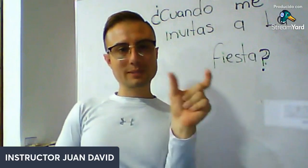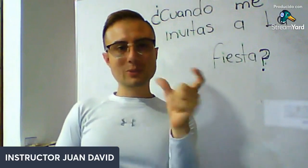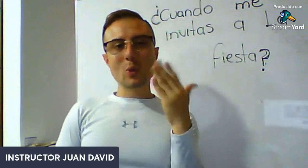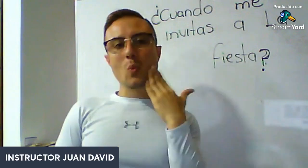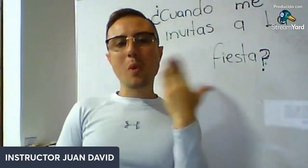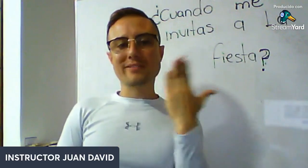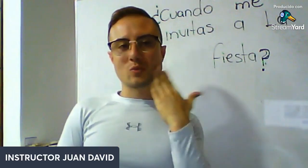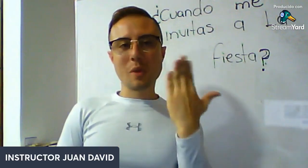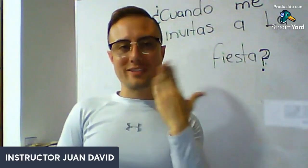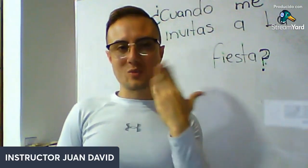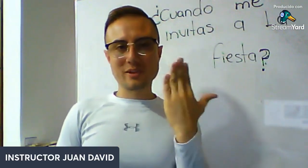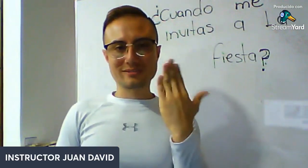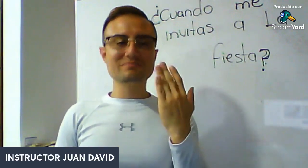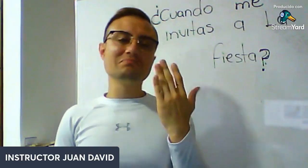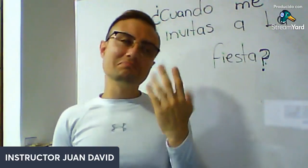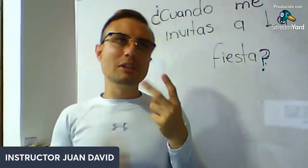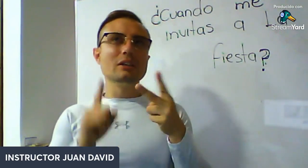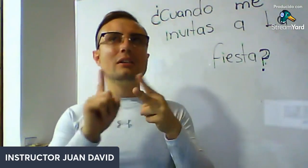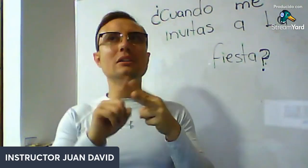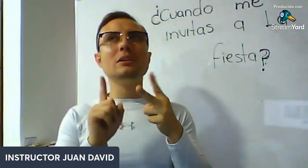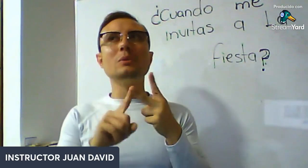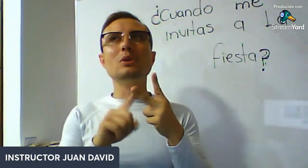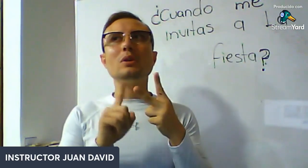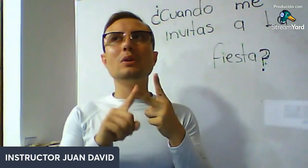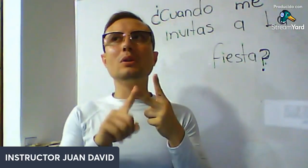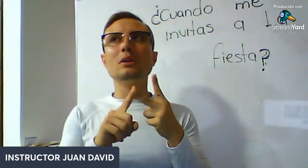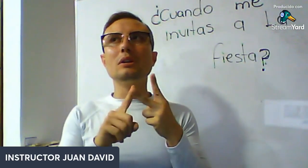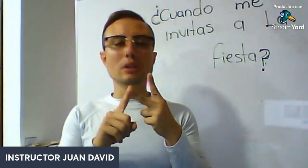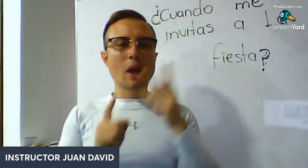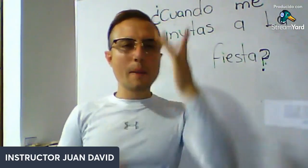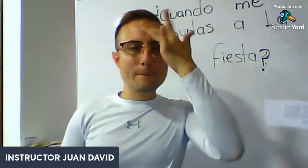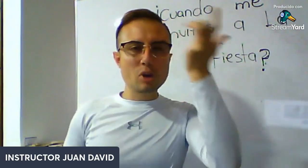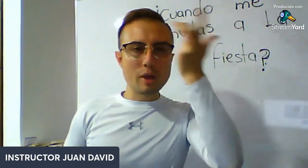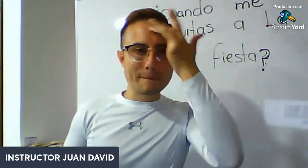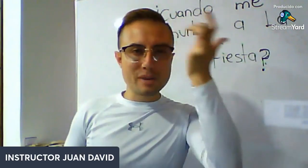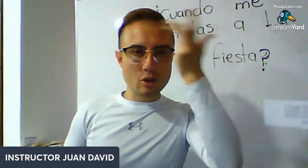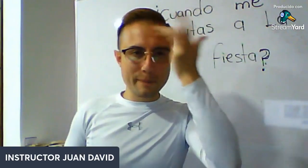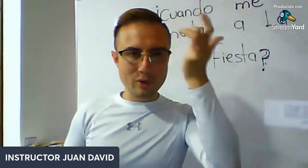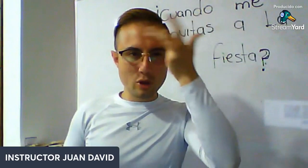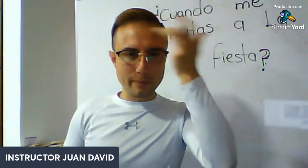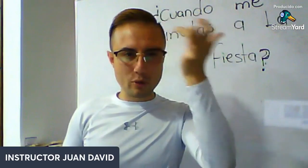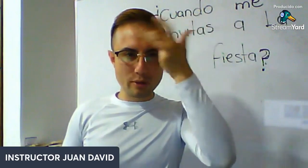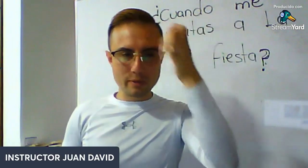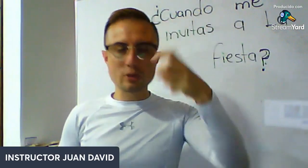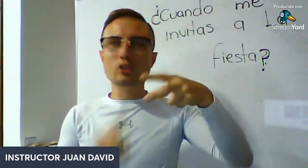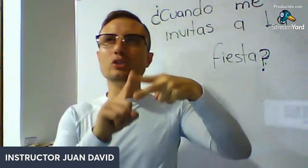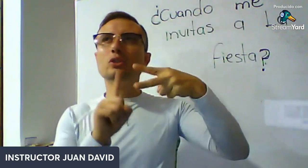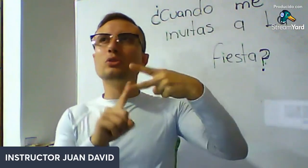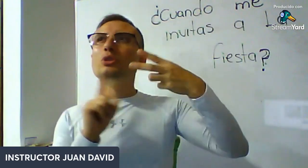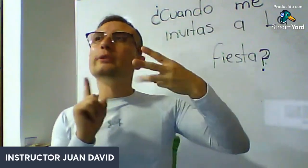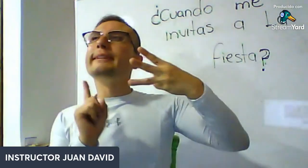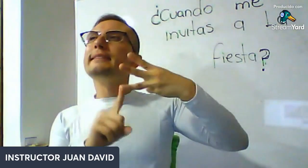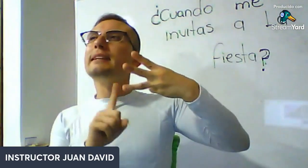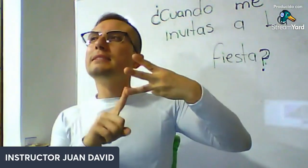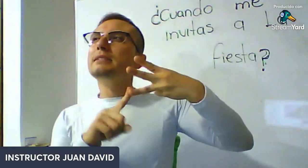se coloca el cuando al inicio de la frase sí el por qué también